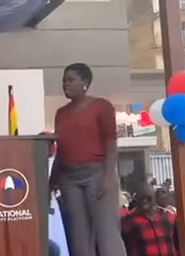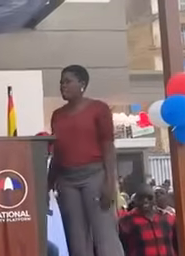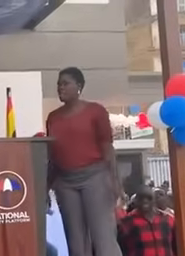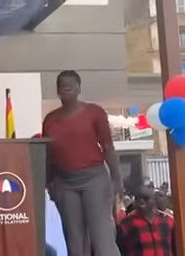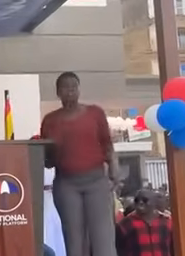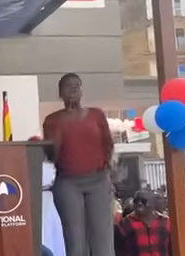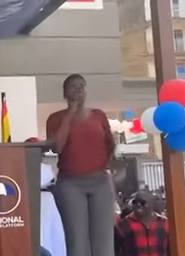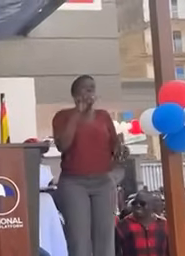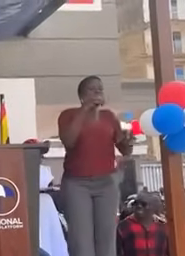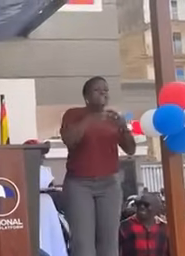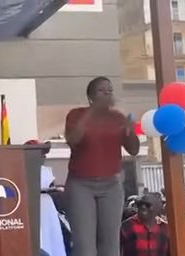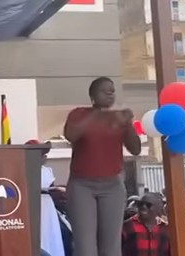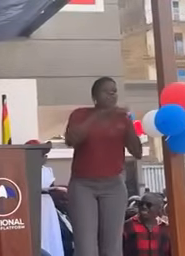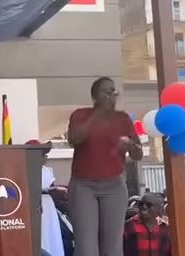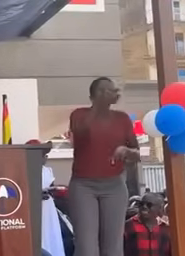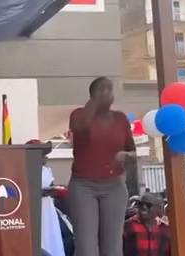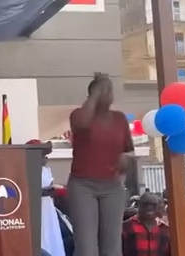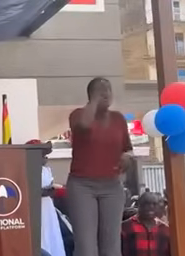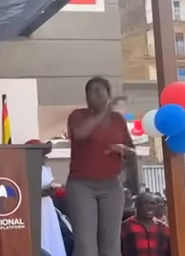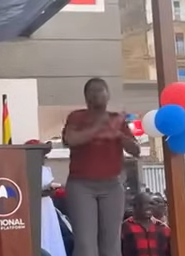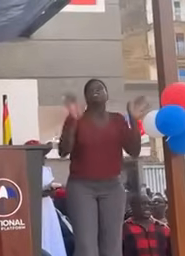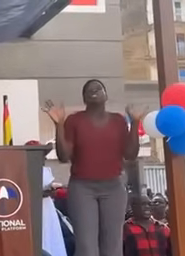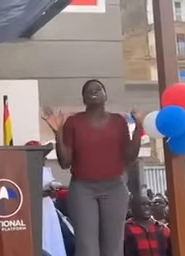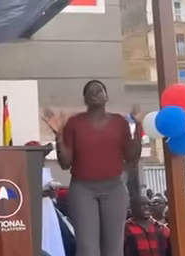bwoba toli wa byabufuzi kitegeeza nti oli musiru just